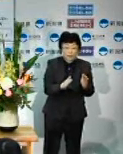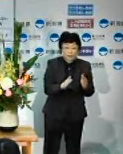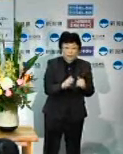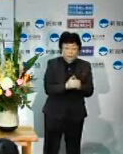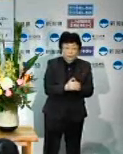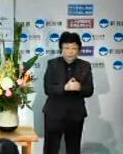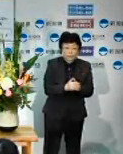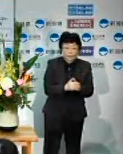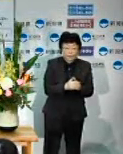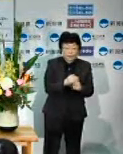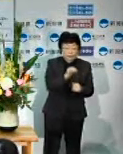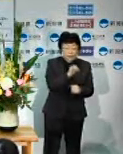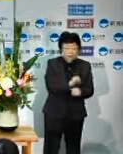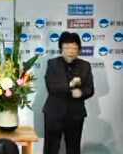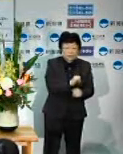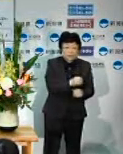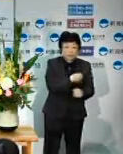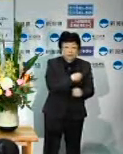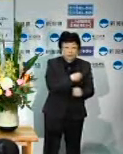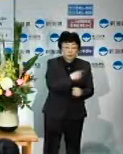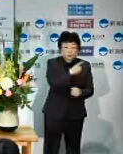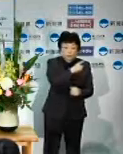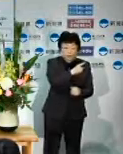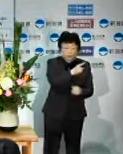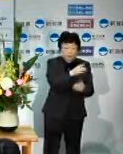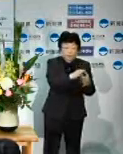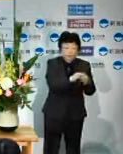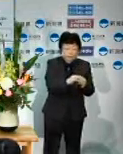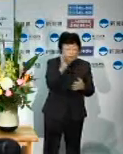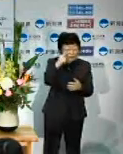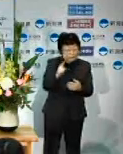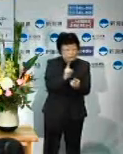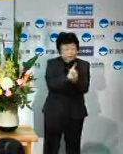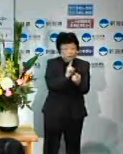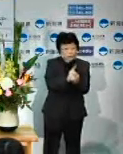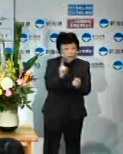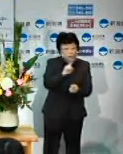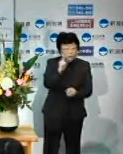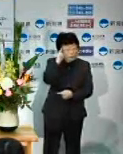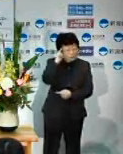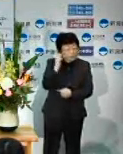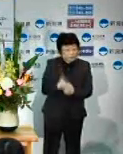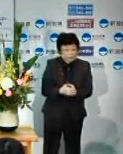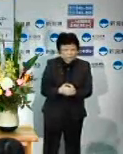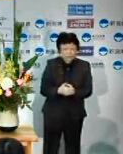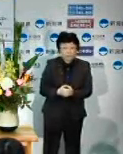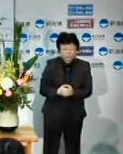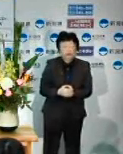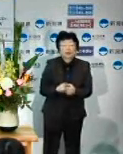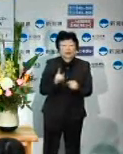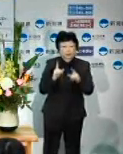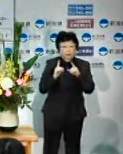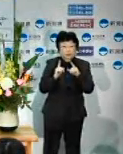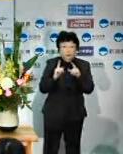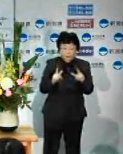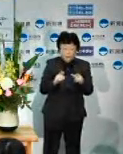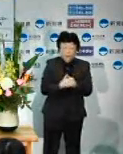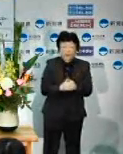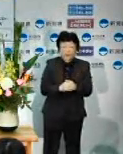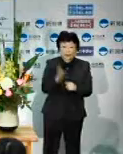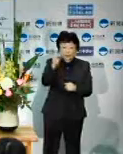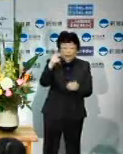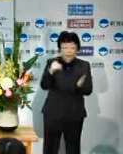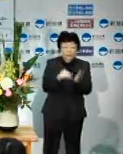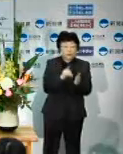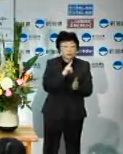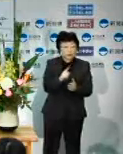内委員長の任期に近づいているということで、県としてどんなふうに対応していきたいか改めてお願いいたします。 これはもう年末にもお答えしたことから何も変わ